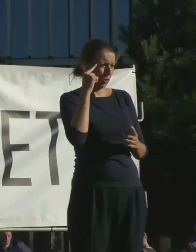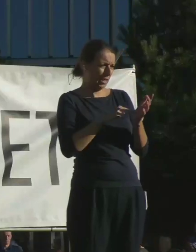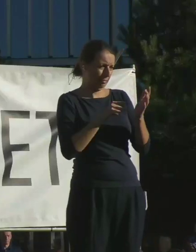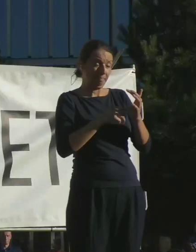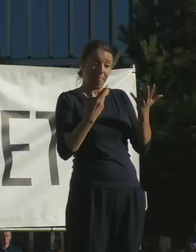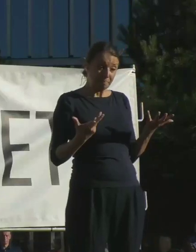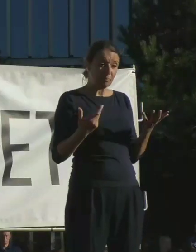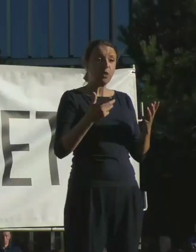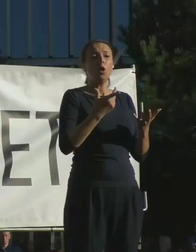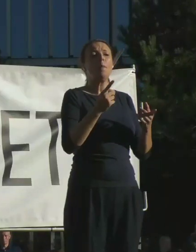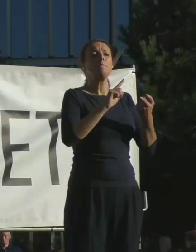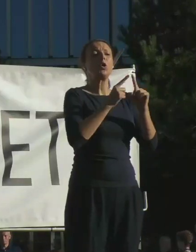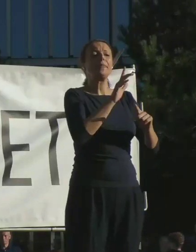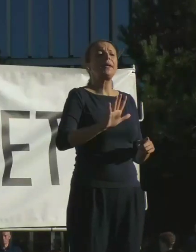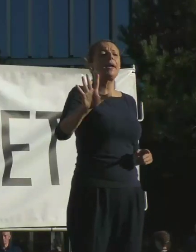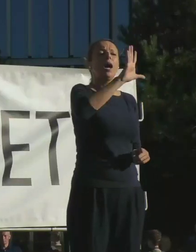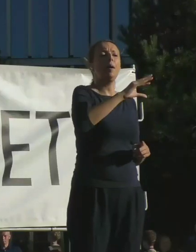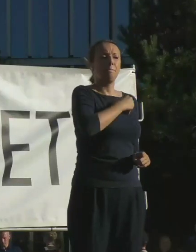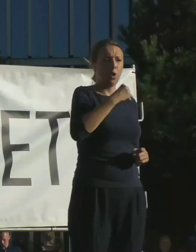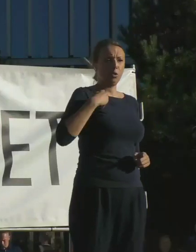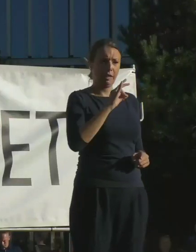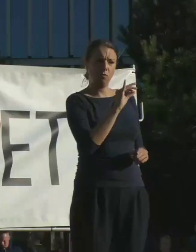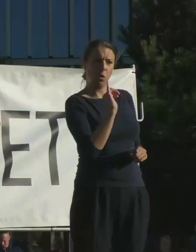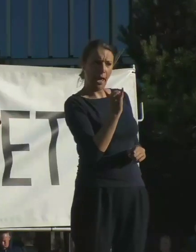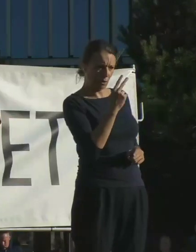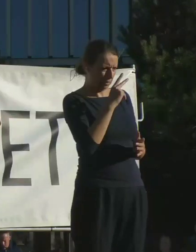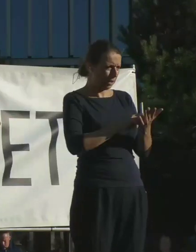bardzo taki przykład